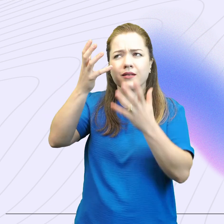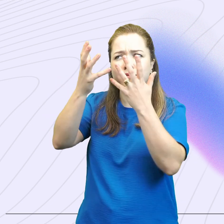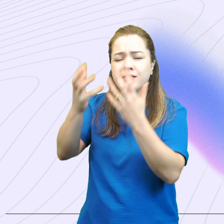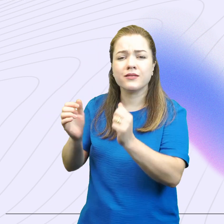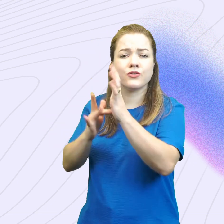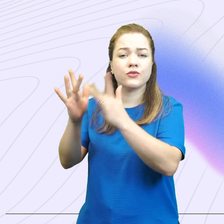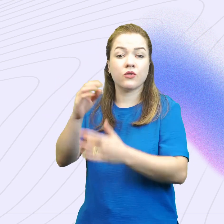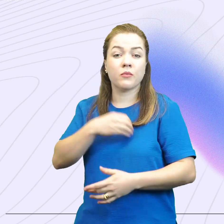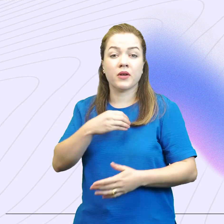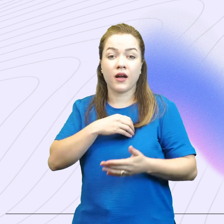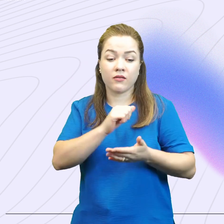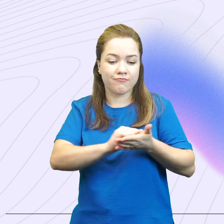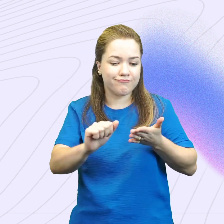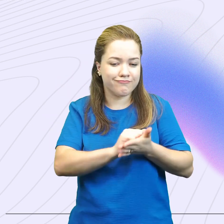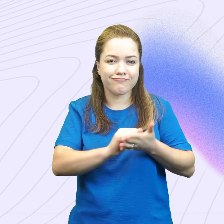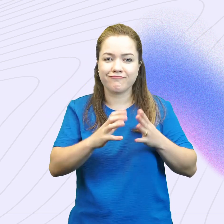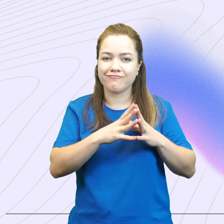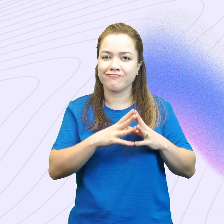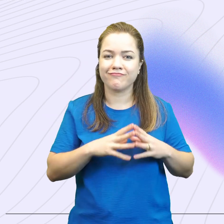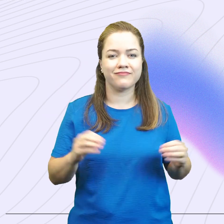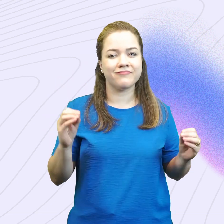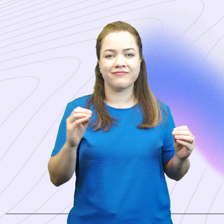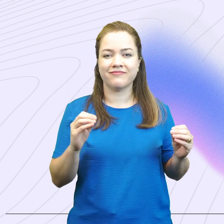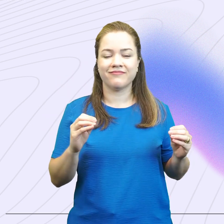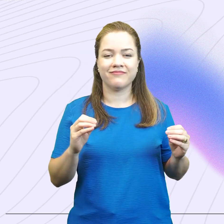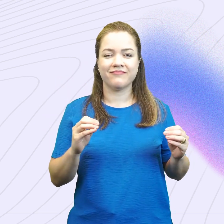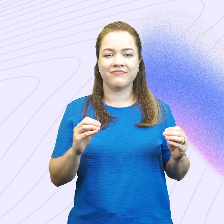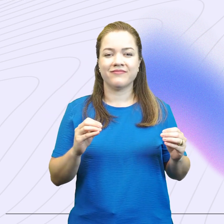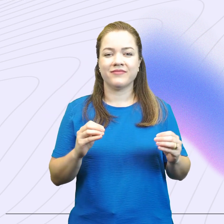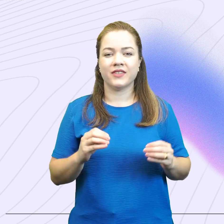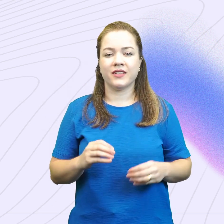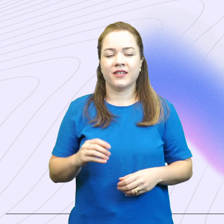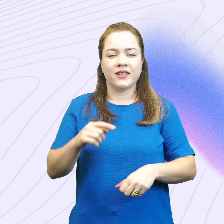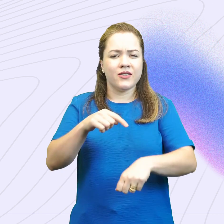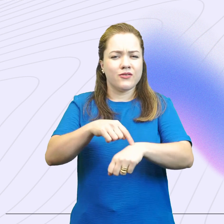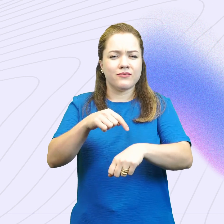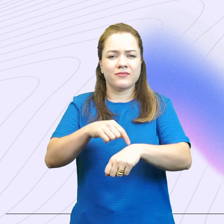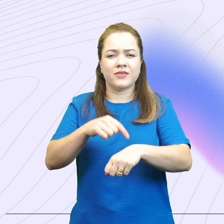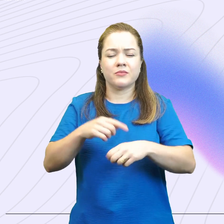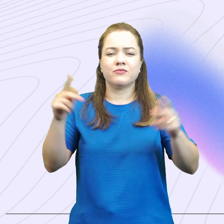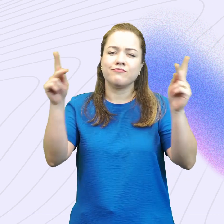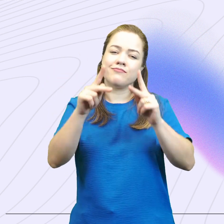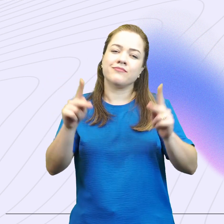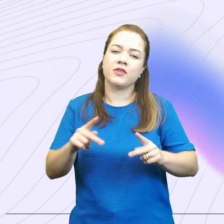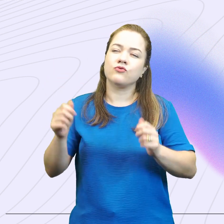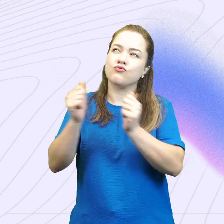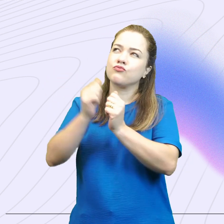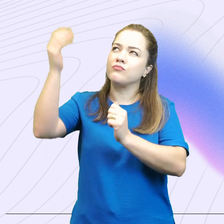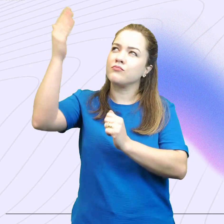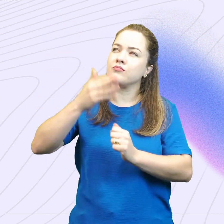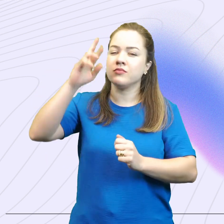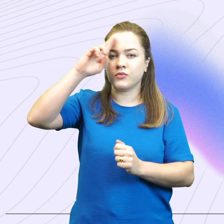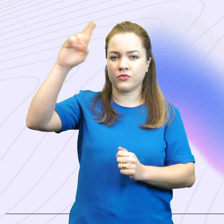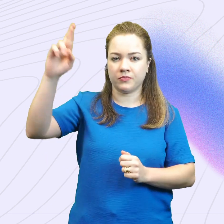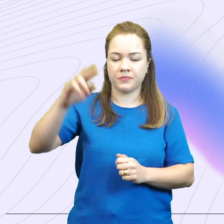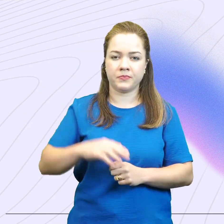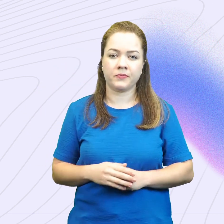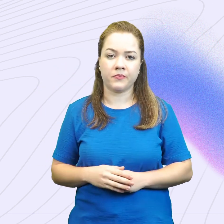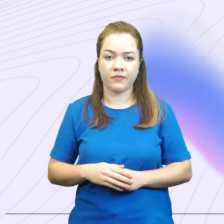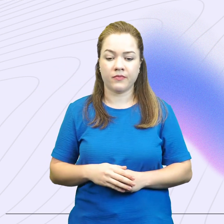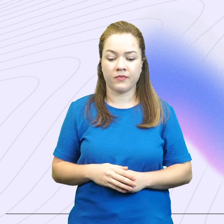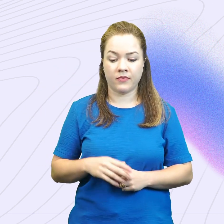sejam apagados, e venham assim o tempo de refrigério na presença do Senhor. Que durante o refrão dessa